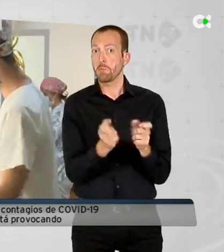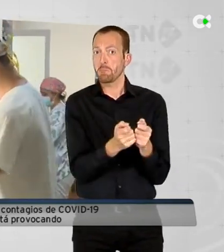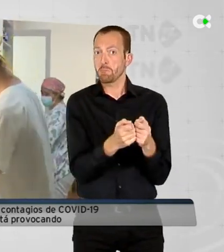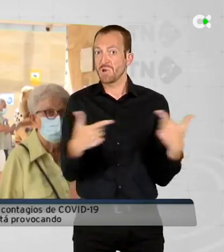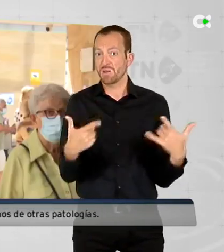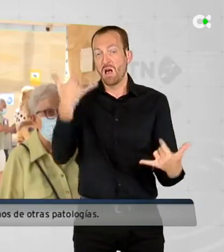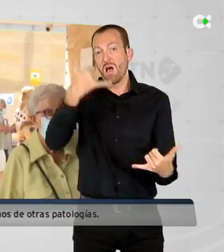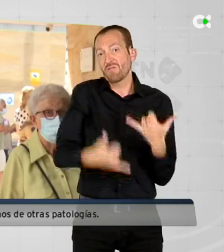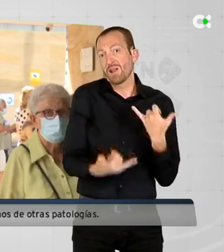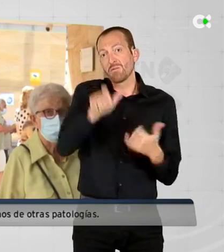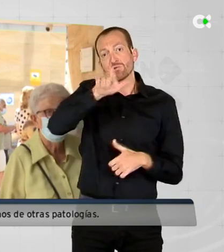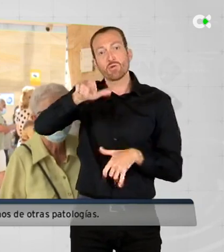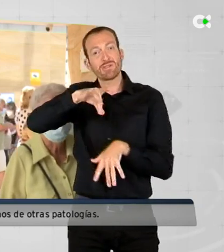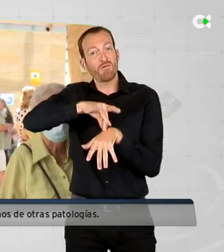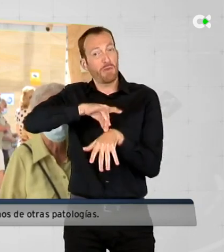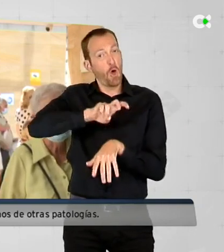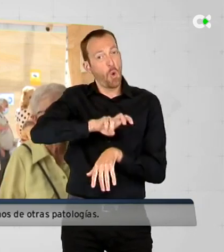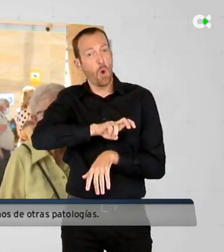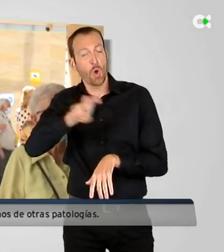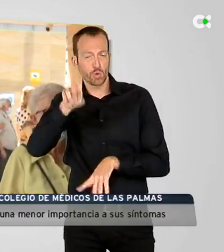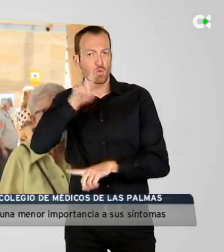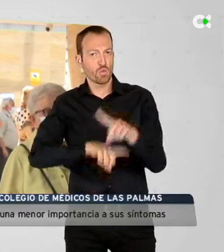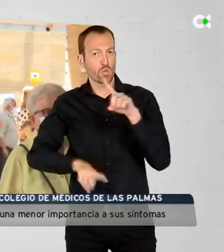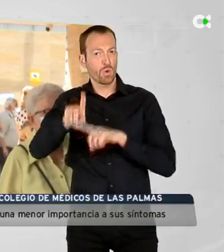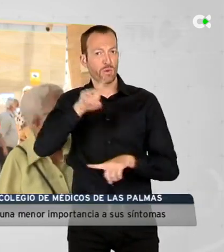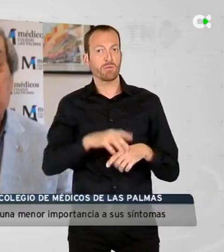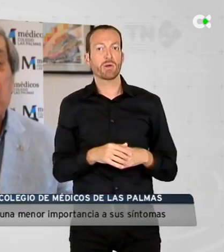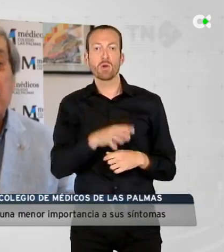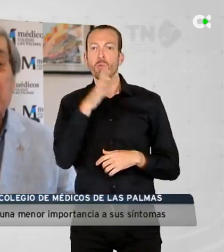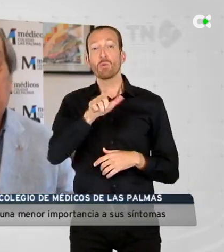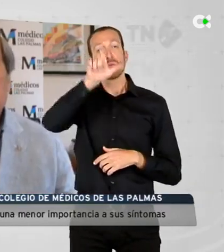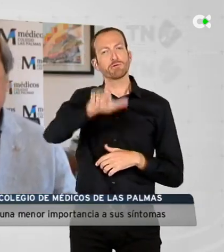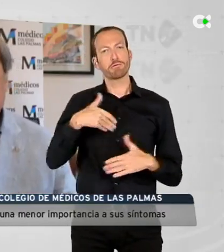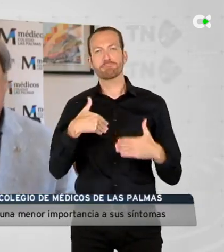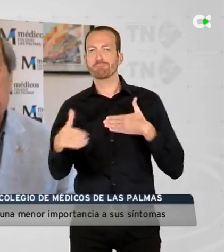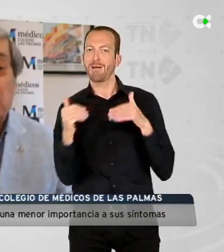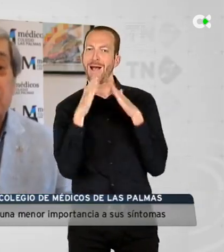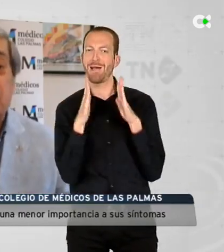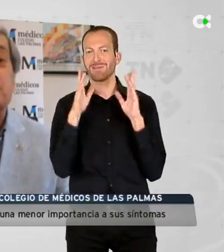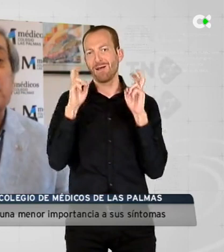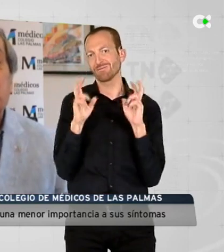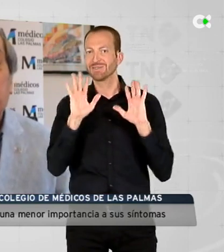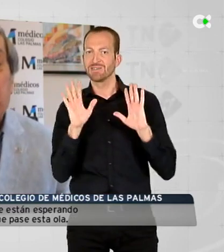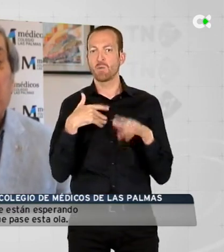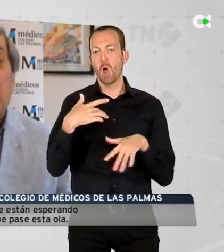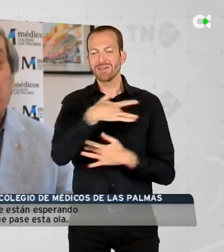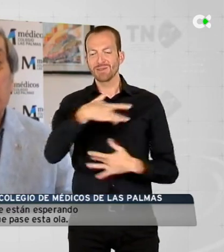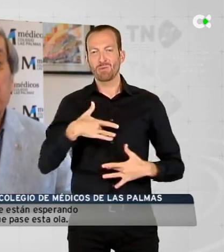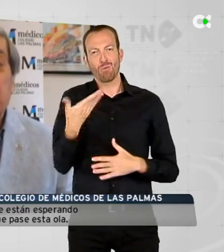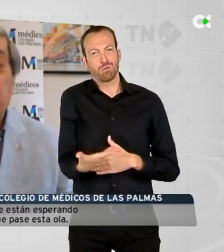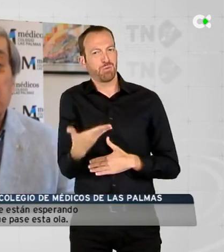está provocando con enfermos de otras patologías. Se quedan en su casa dando menor importancia a sus síntomas